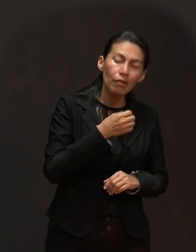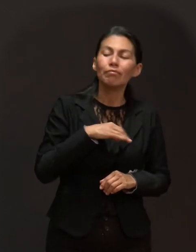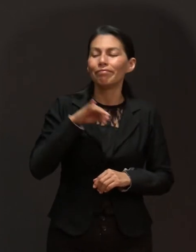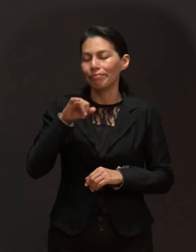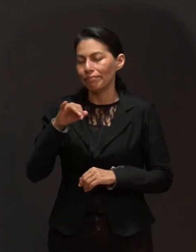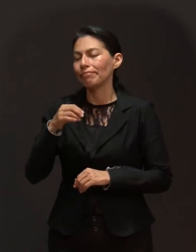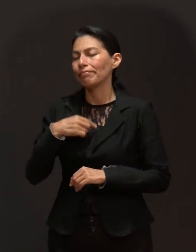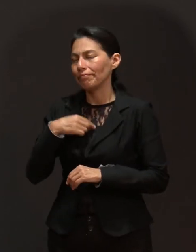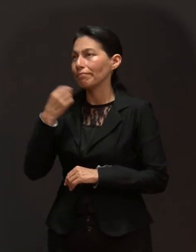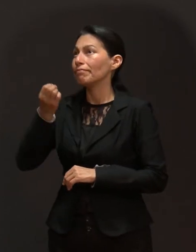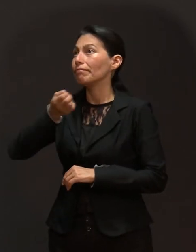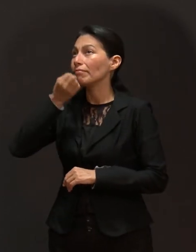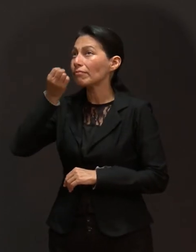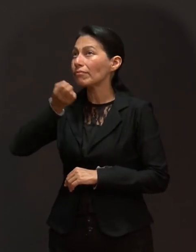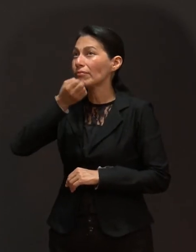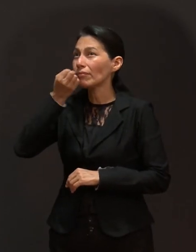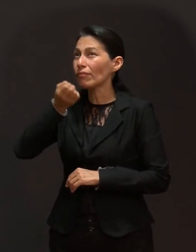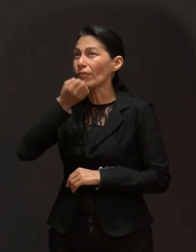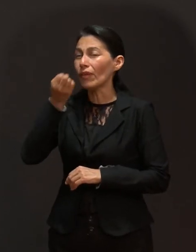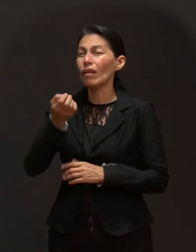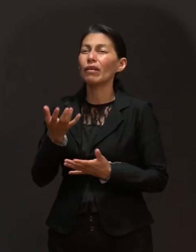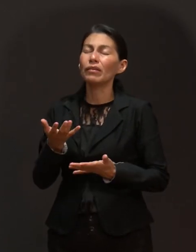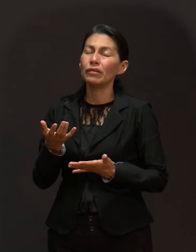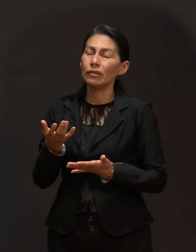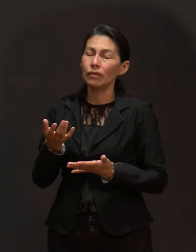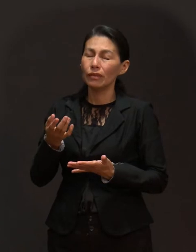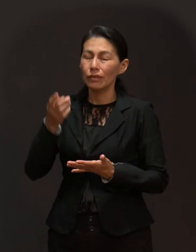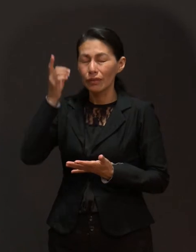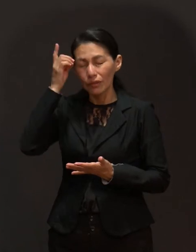Comencé a orar y a que Dios ponga